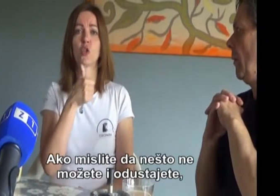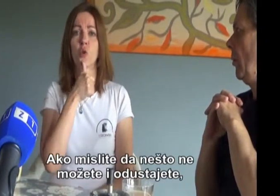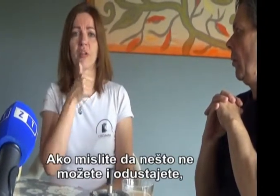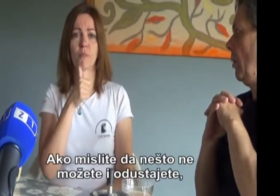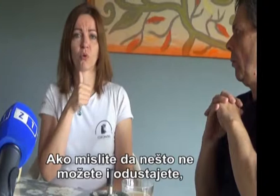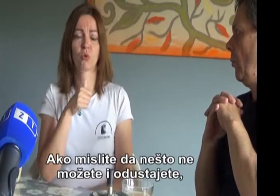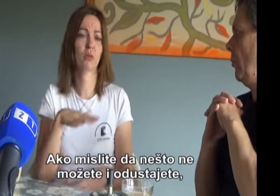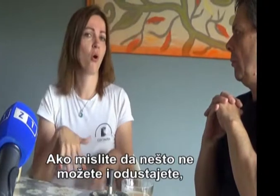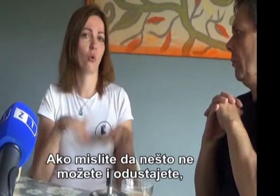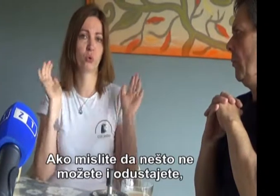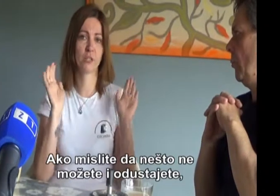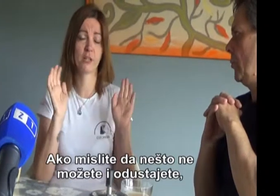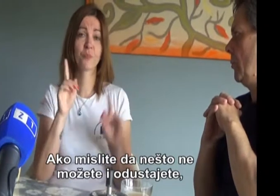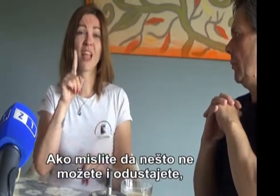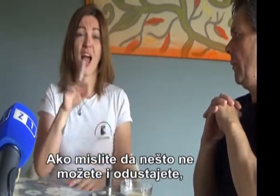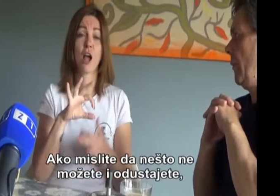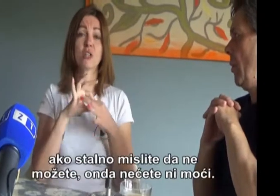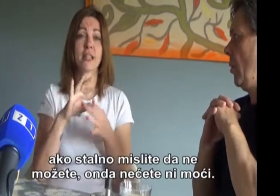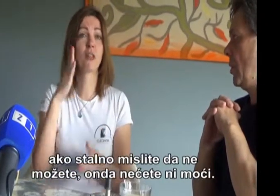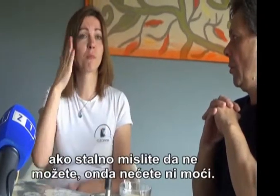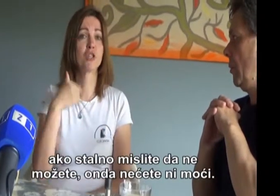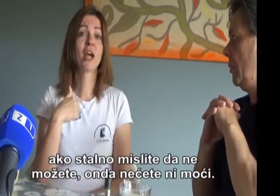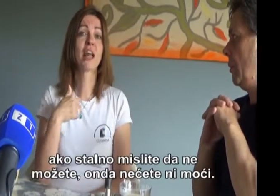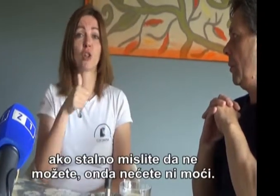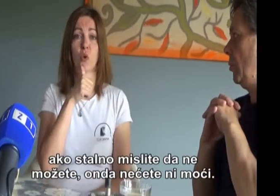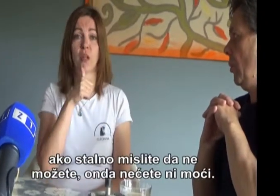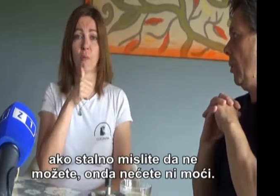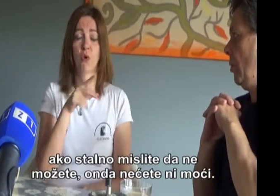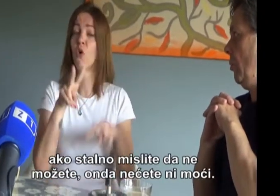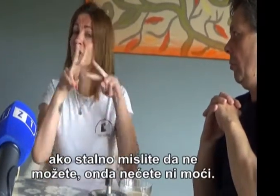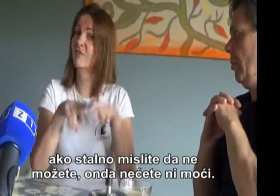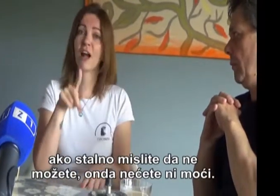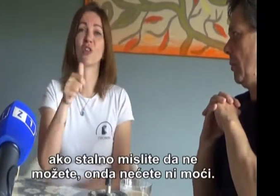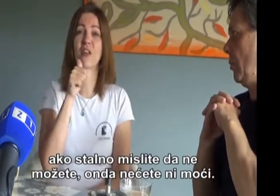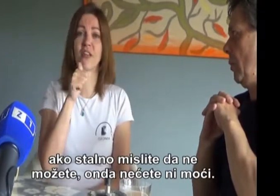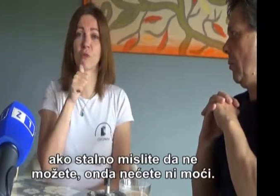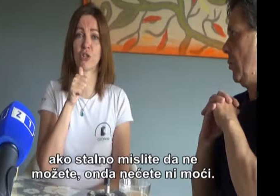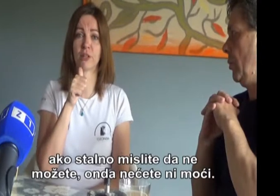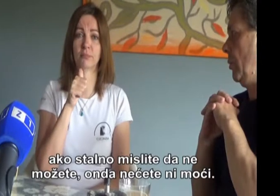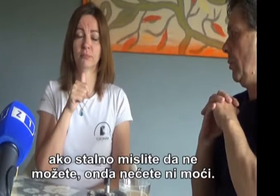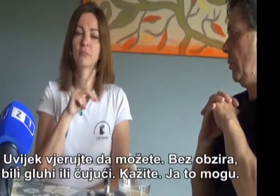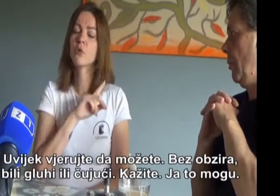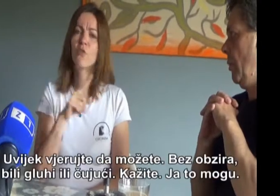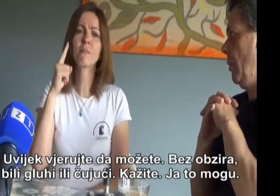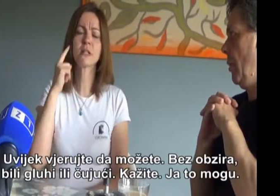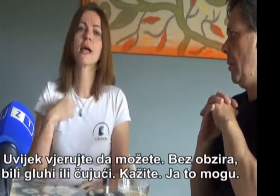to ne mogu. Otišta. Ako stanemiš, ja to ne mogu. Stvarno ne može to. Uvijek mi